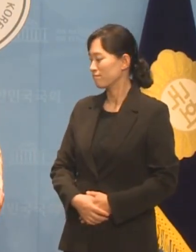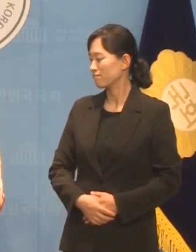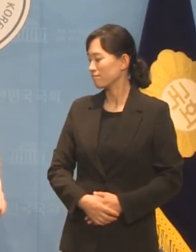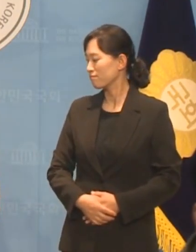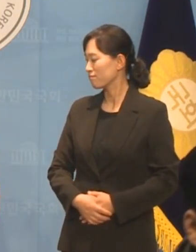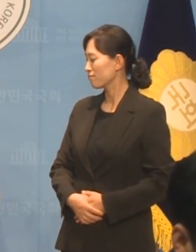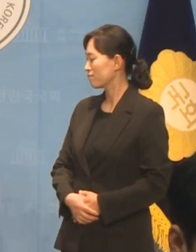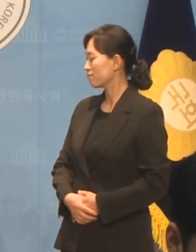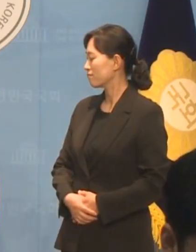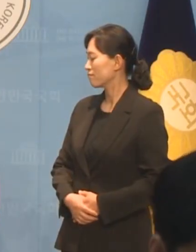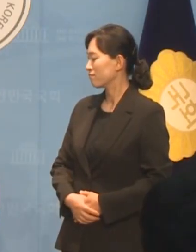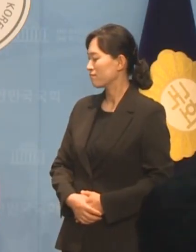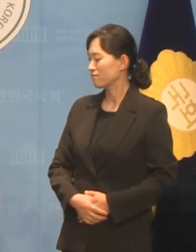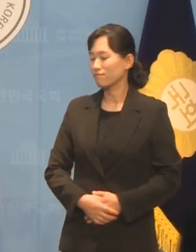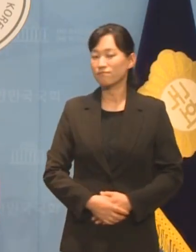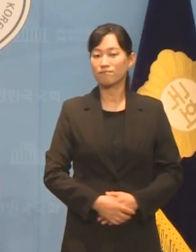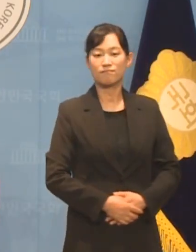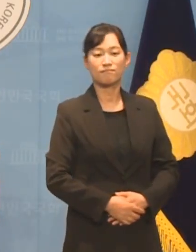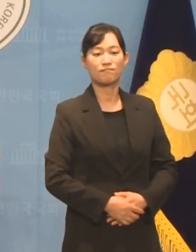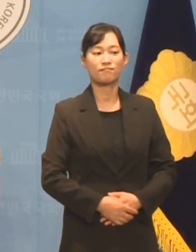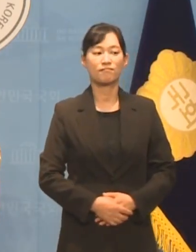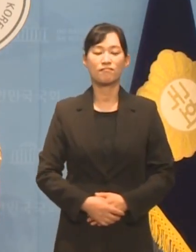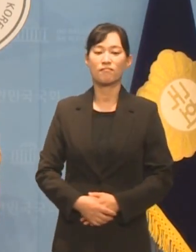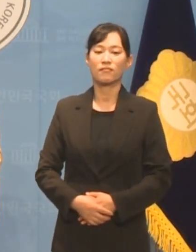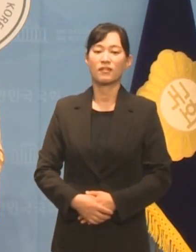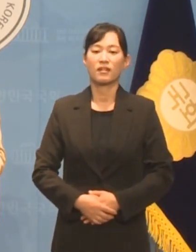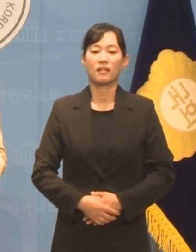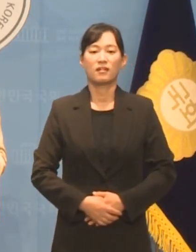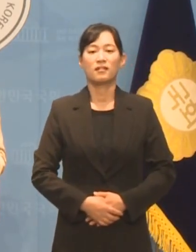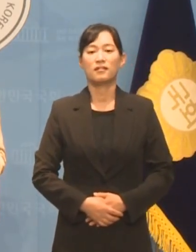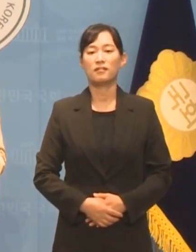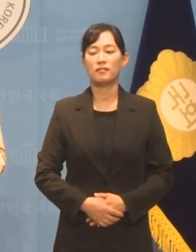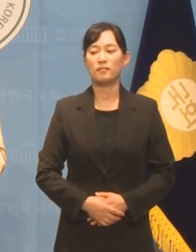근데 여기 이렇게 하면 네. 네 가지 그거